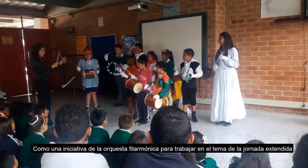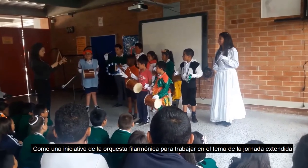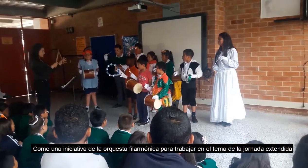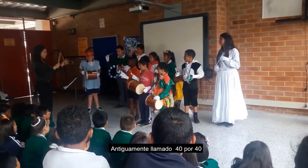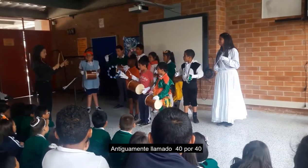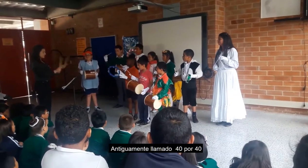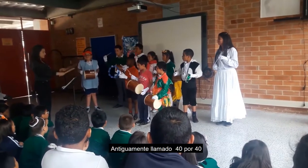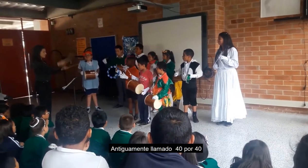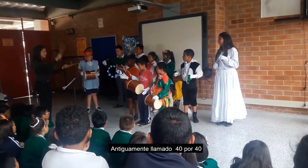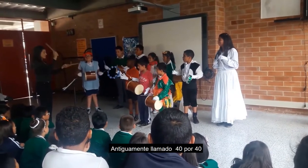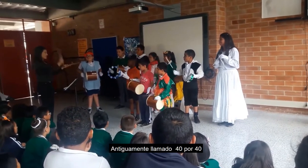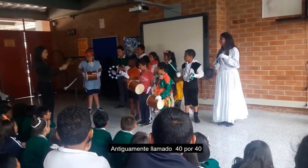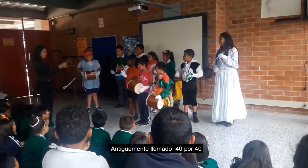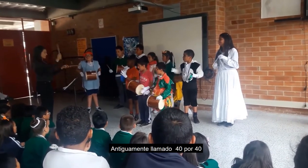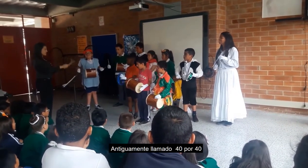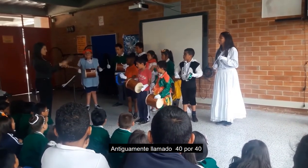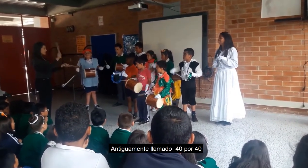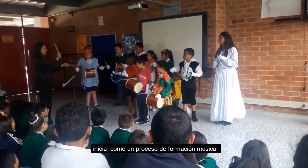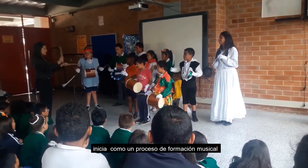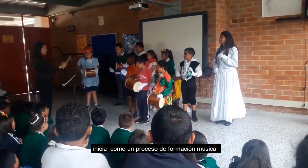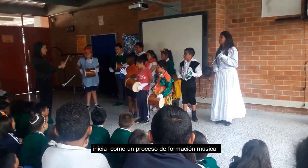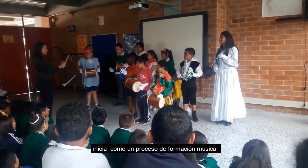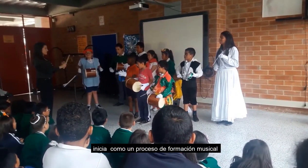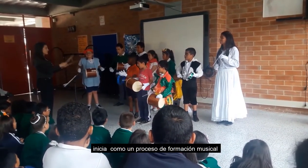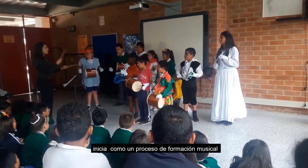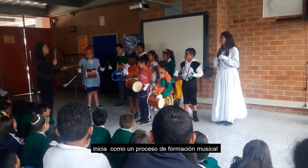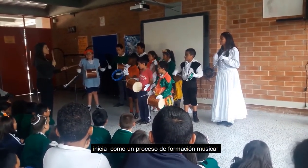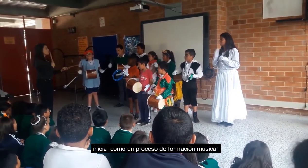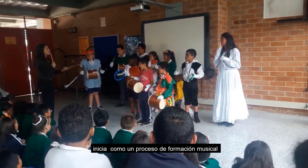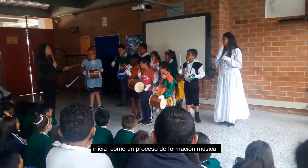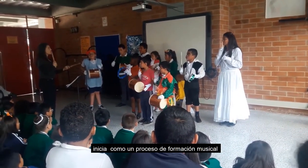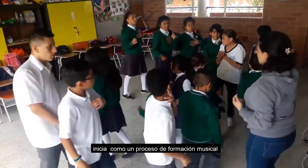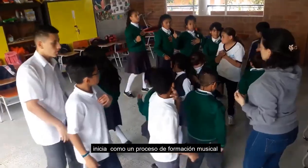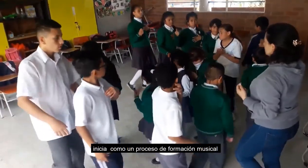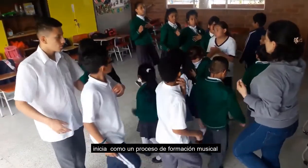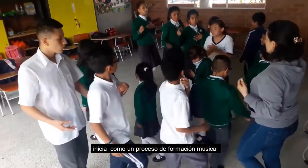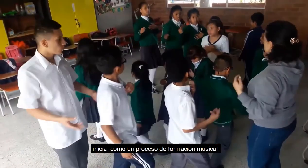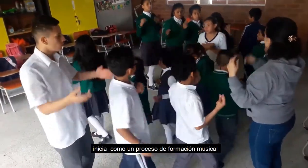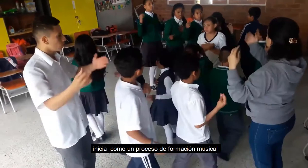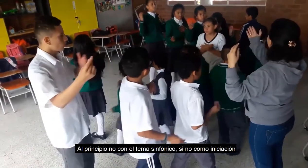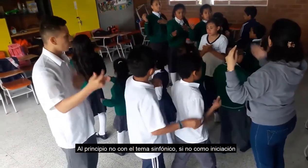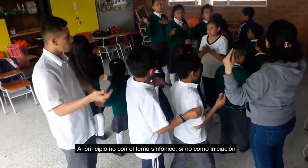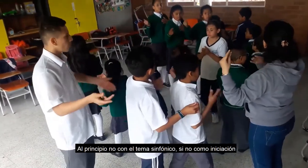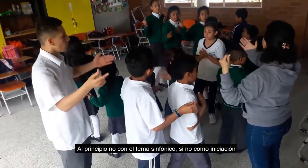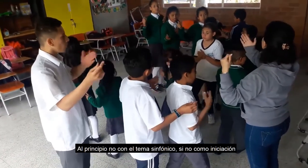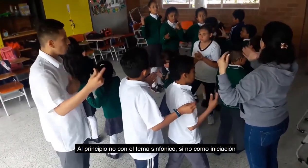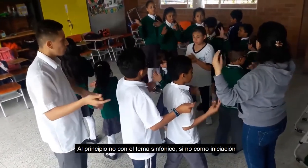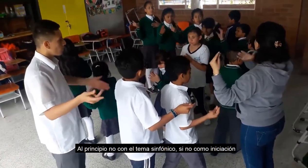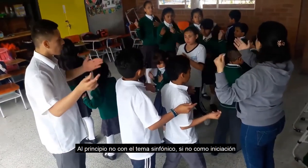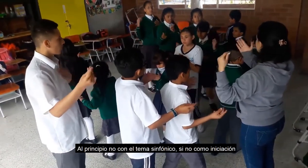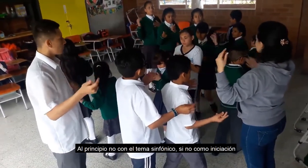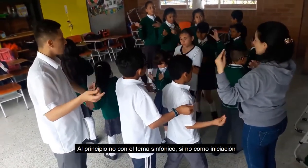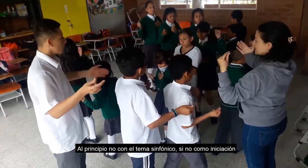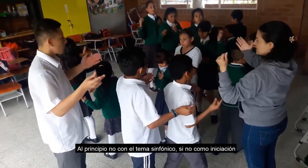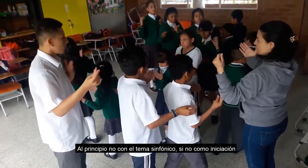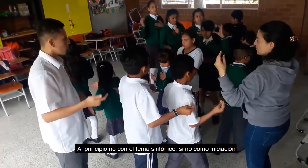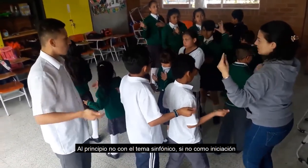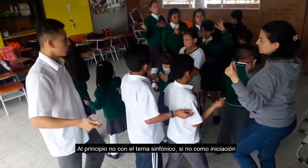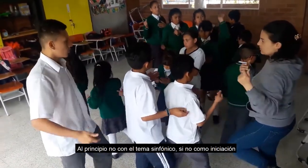extendida, antiguamente llamado 40x40. Inicia como un proceso de formación musical, al principio no con